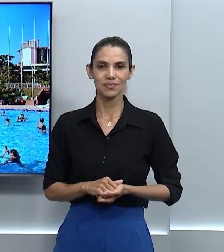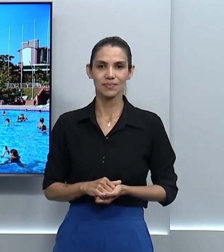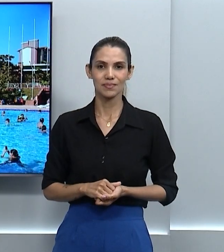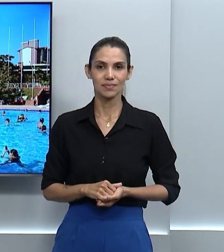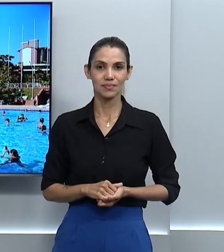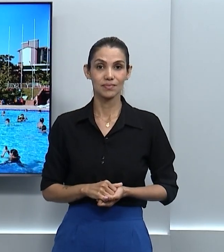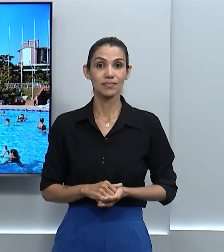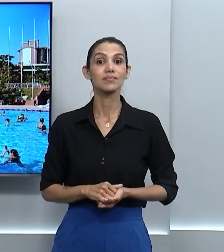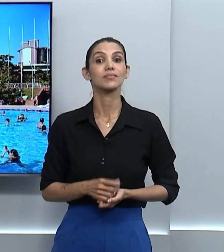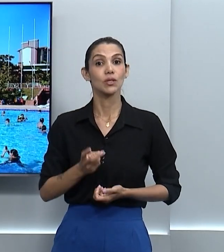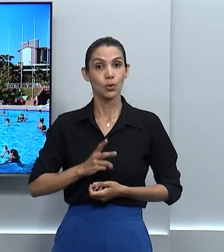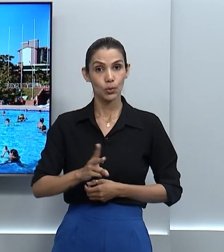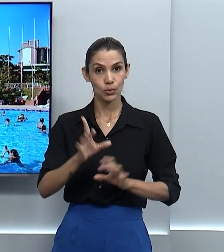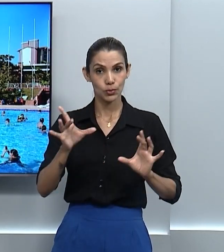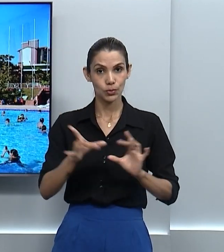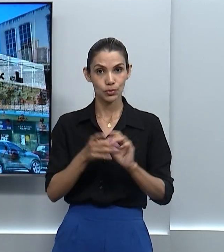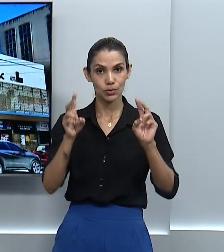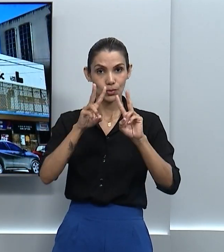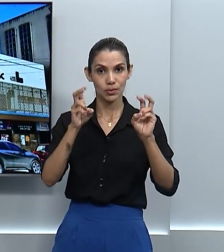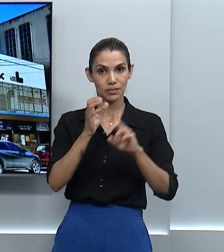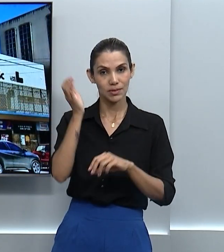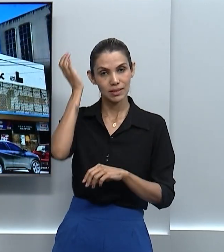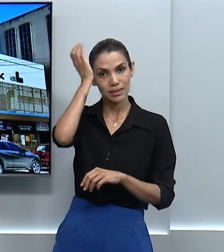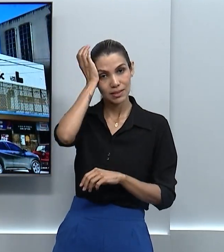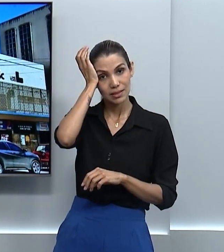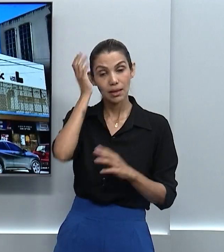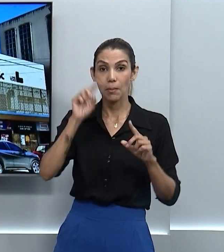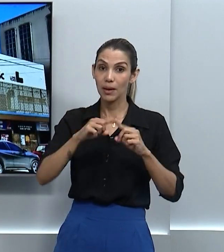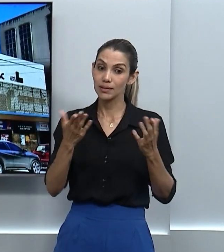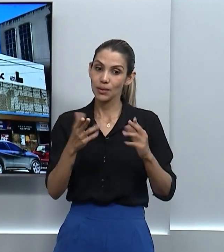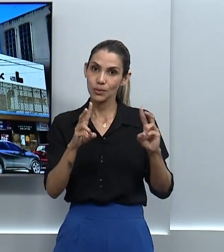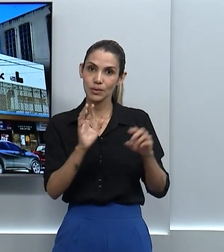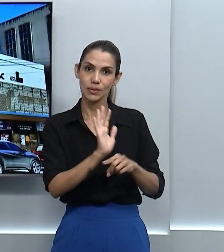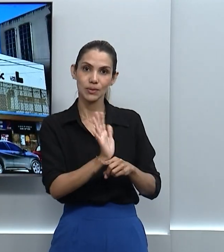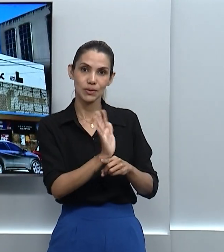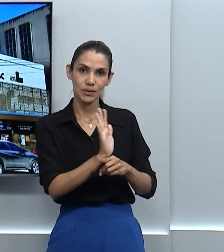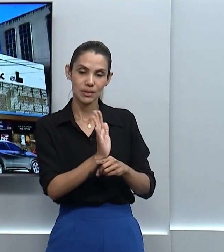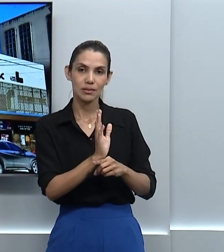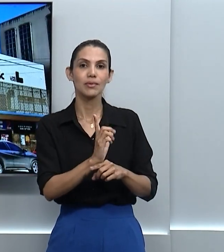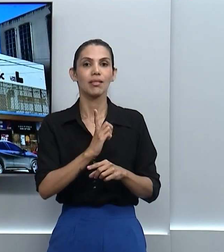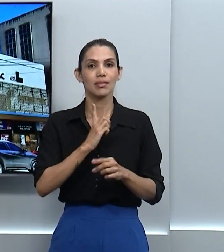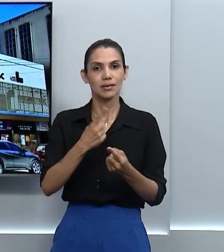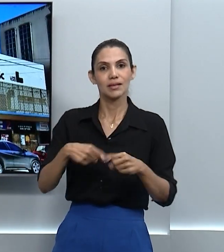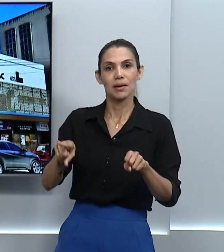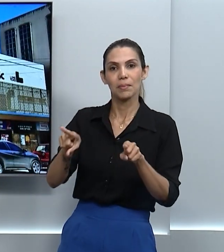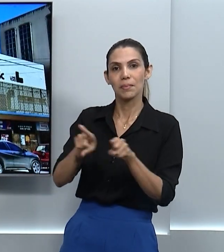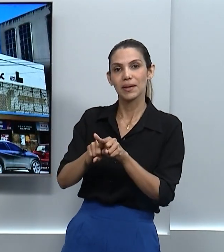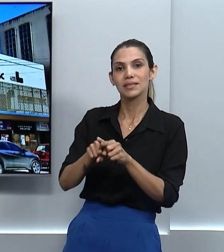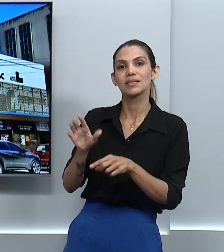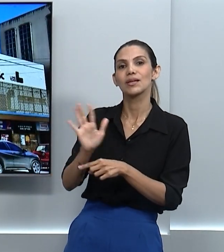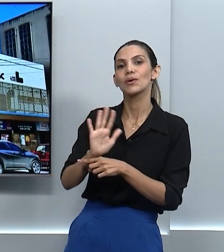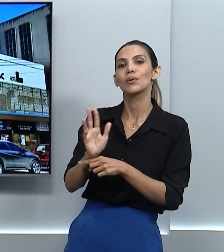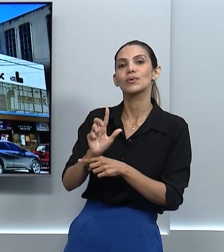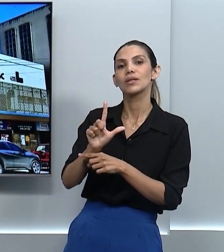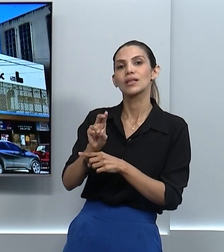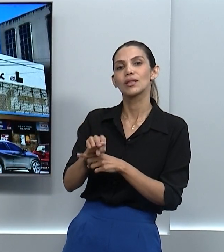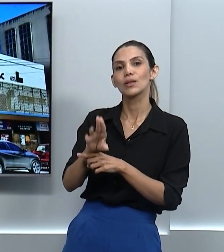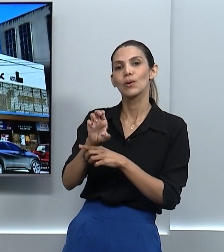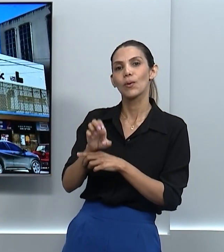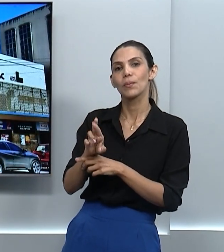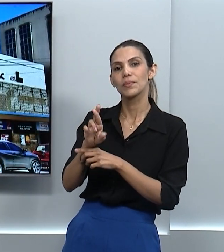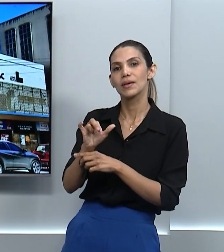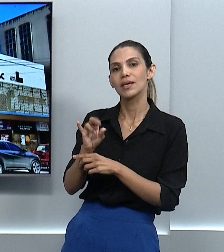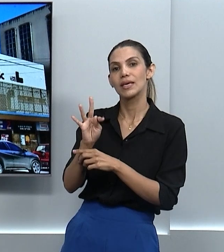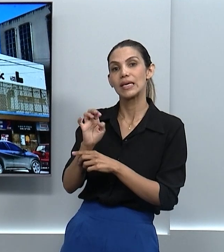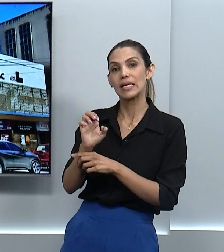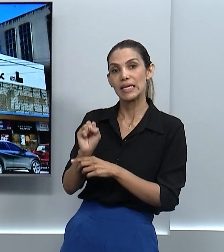E ainda sobre o SESC, mas agora sobre cinema, o SESC Goiás renovou a parceria com o Cine Lume Hits, que é um dos